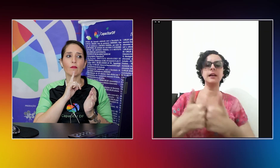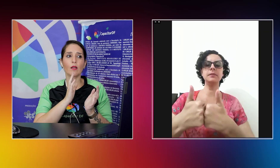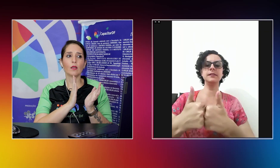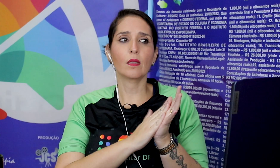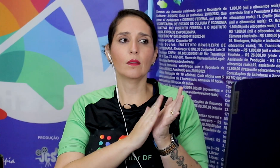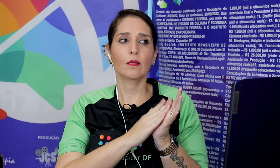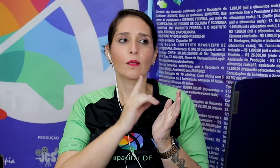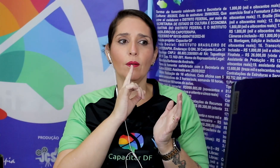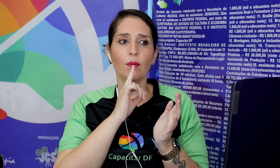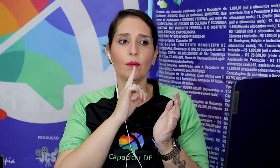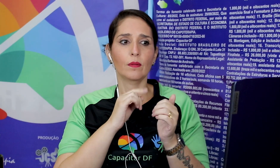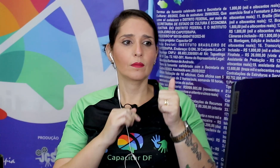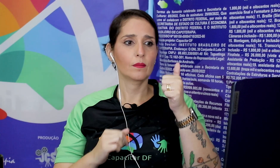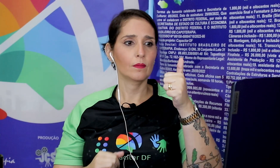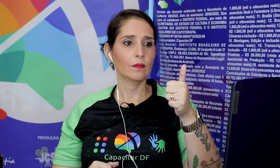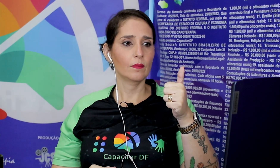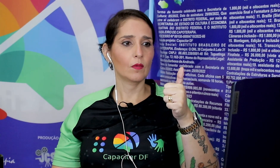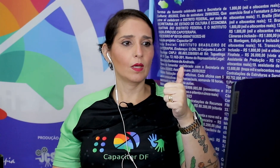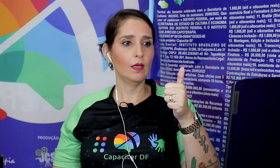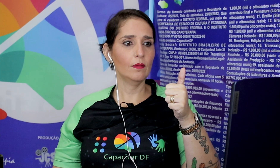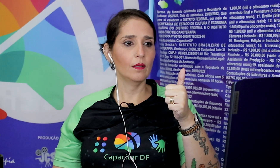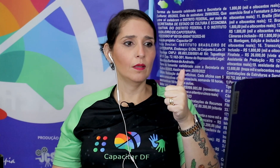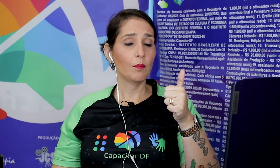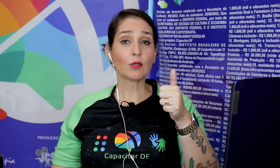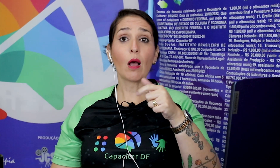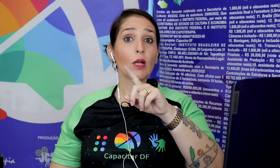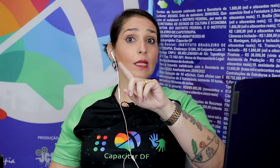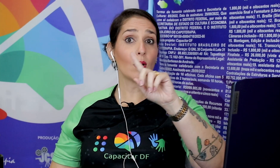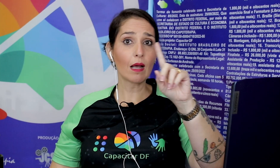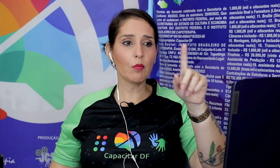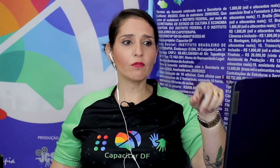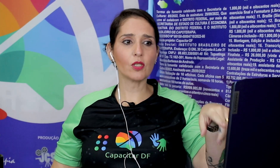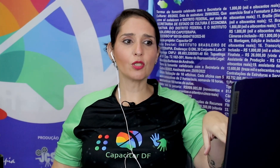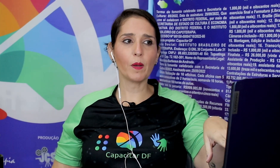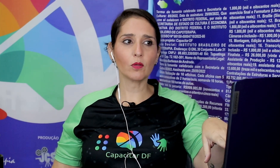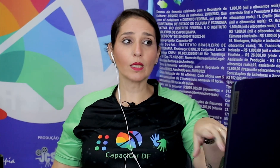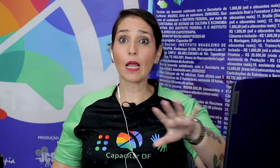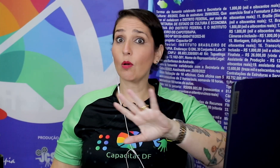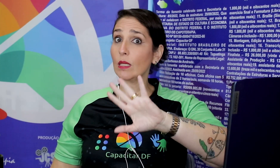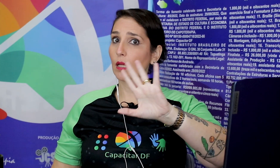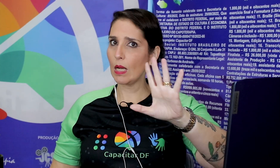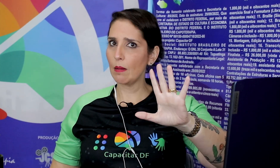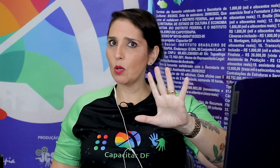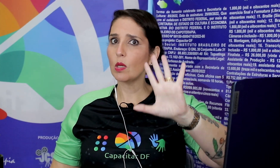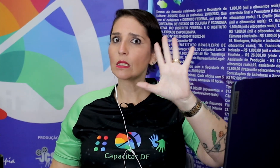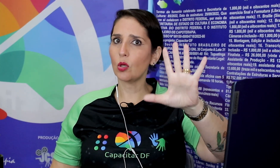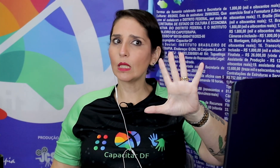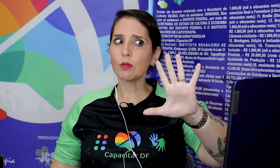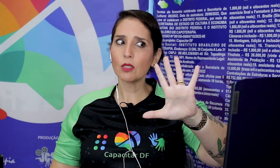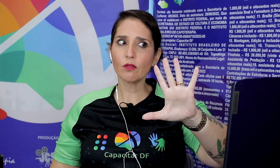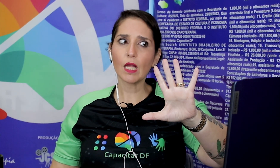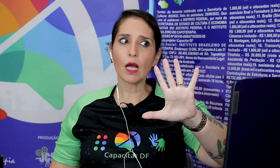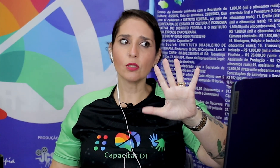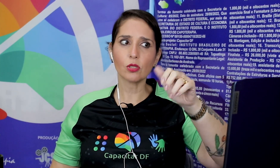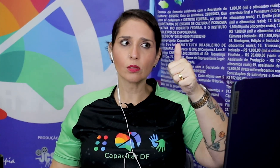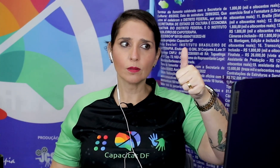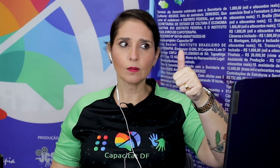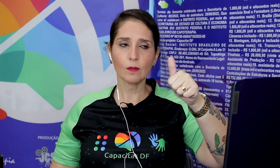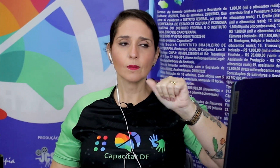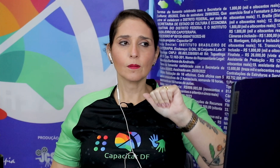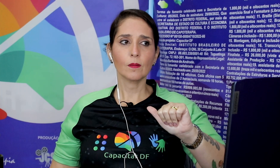Soprando a velhinha. Ok? Tá. Pessoal, a aula não acabou. Vi gente perguntando que a aula não acabou, é só o tempo da